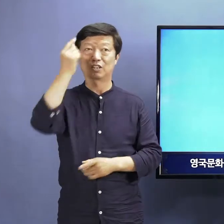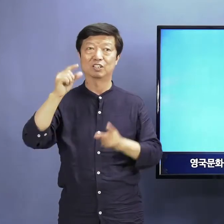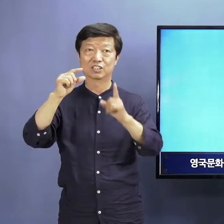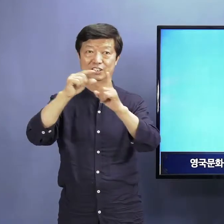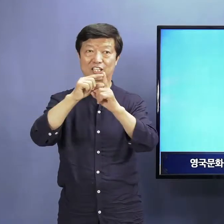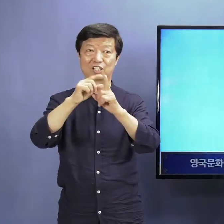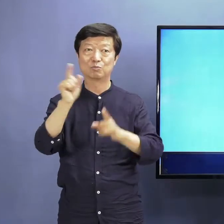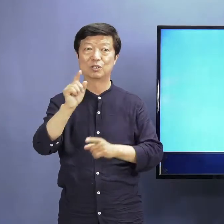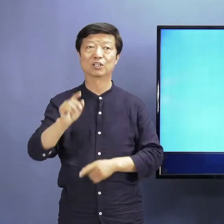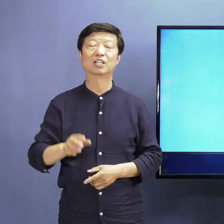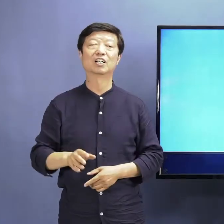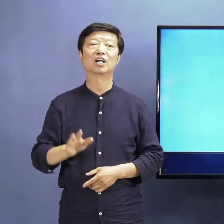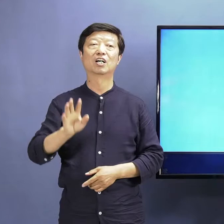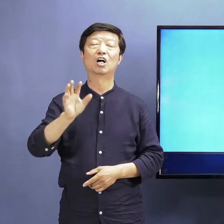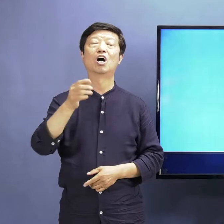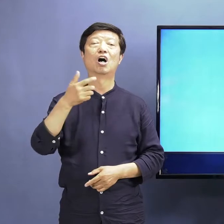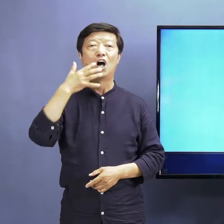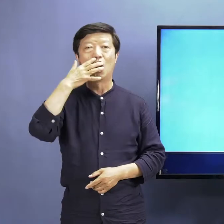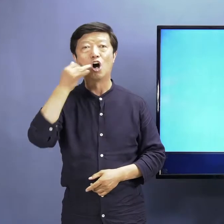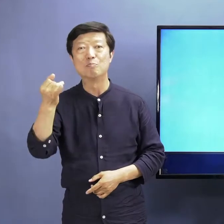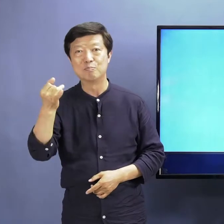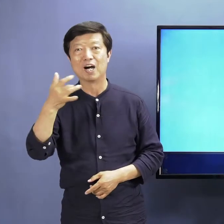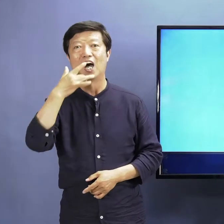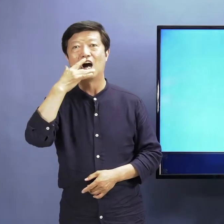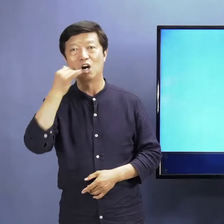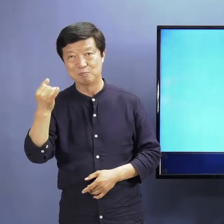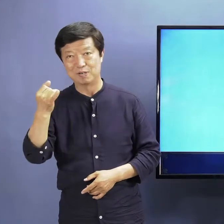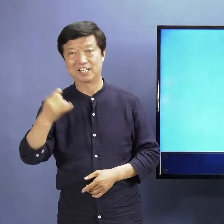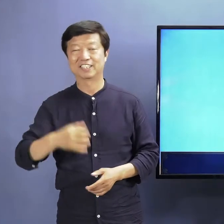mother, 어머니라는 단어였습니다. mother.